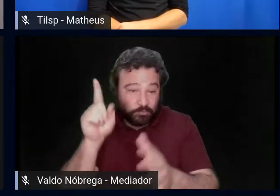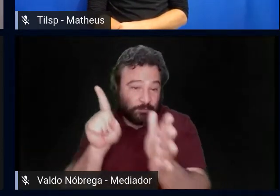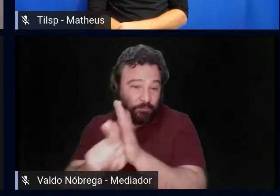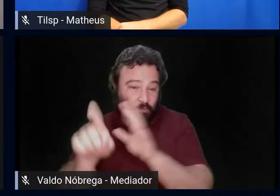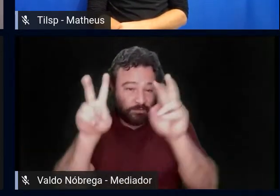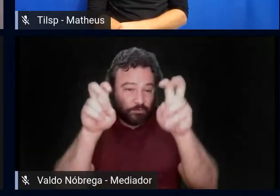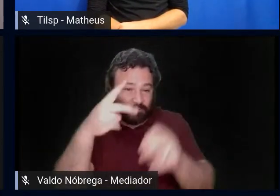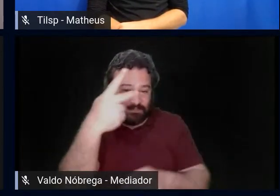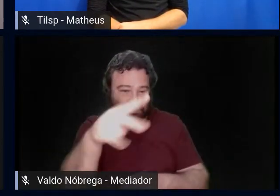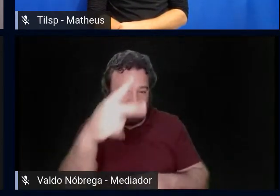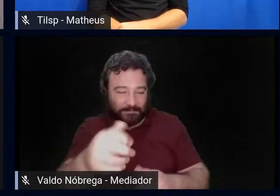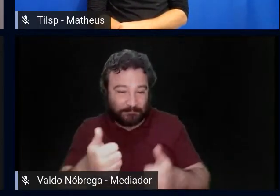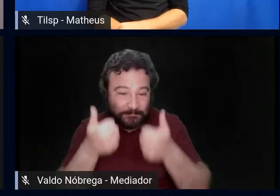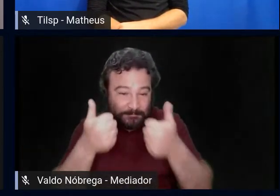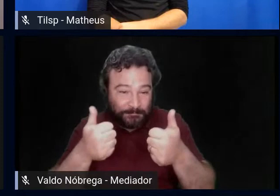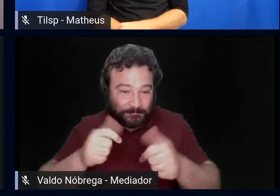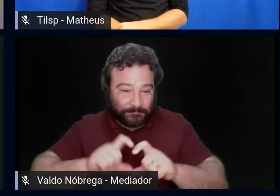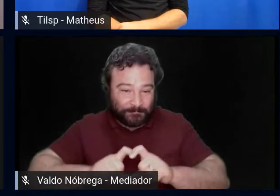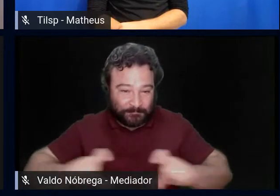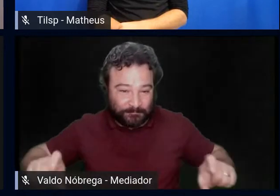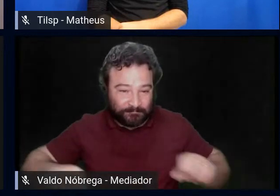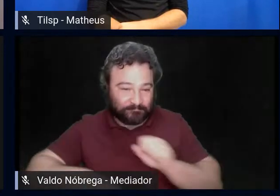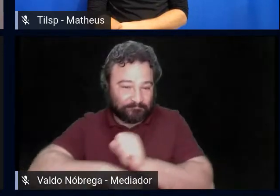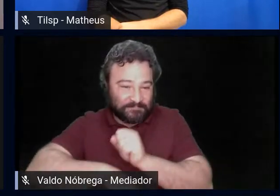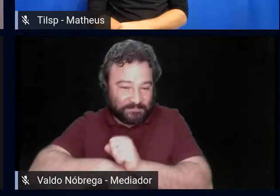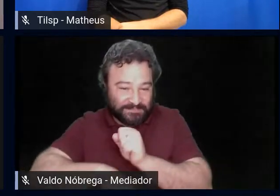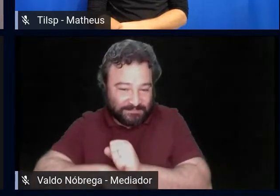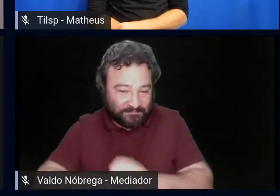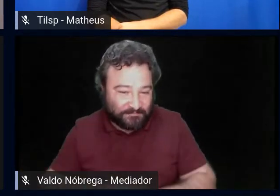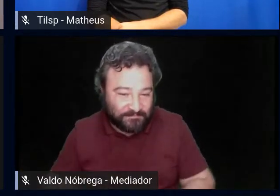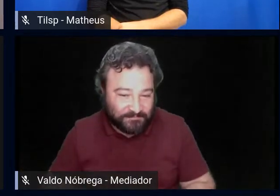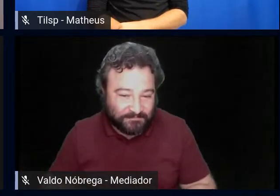perguntas que serão colocadas aqui.